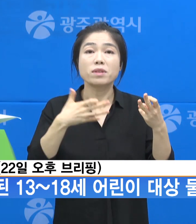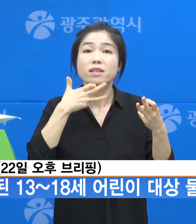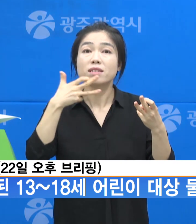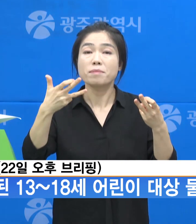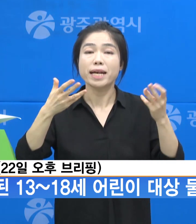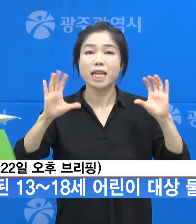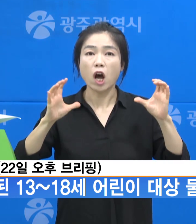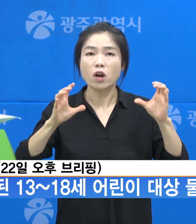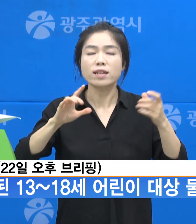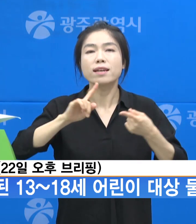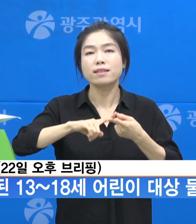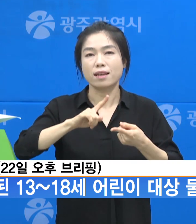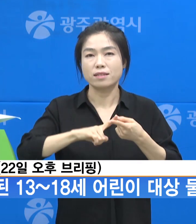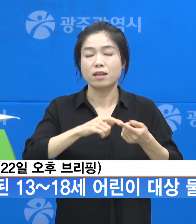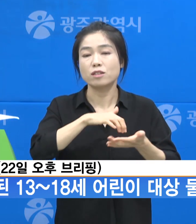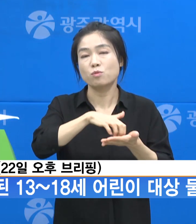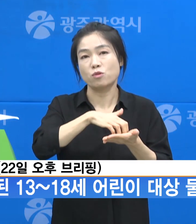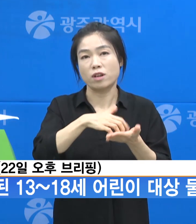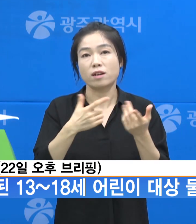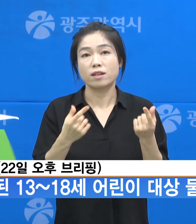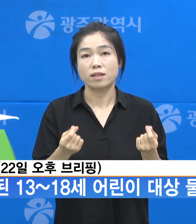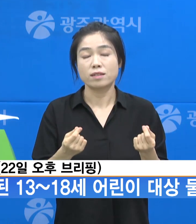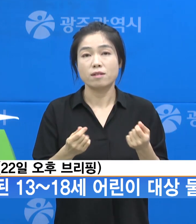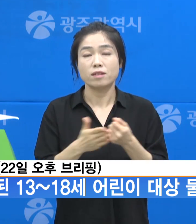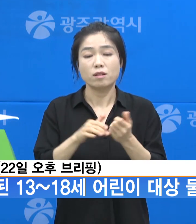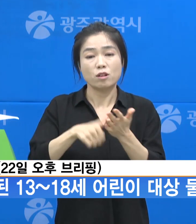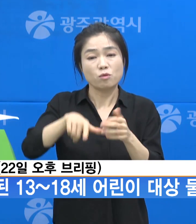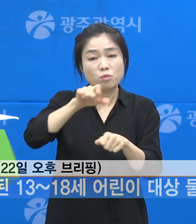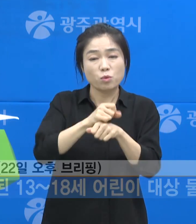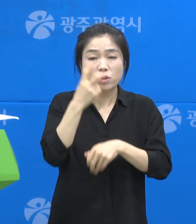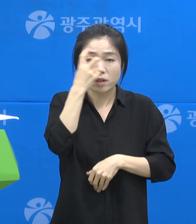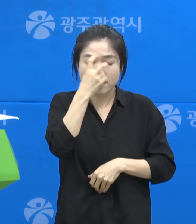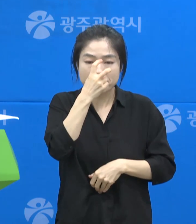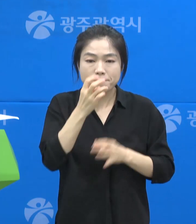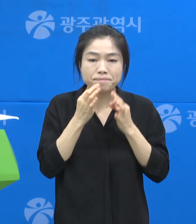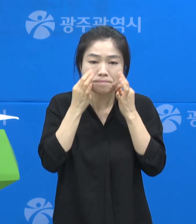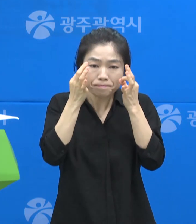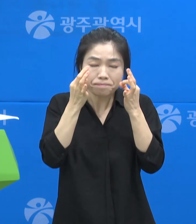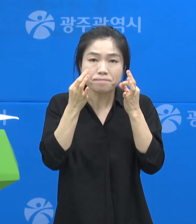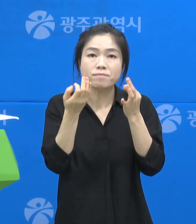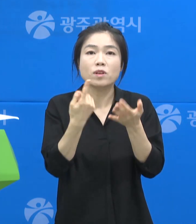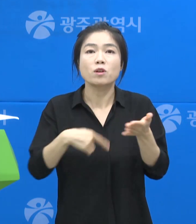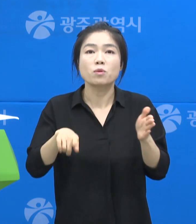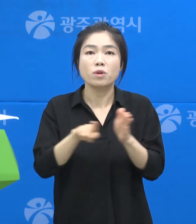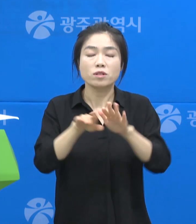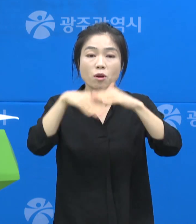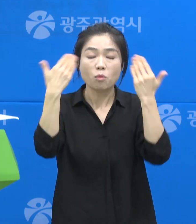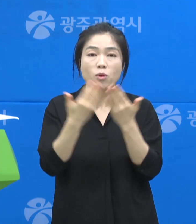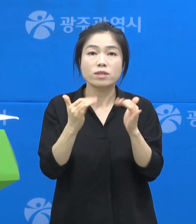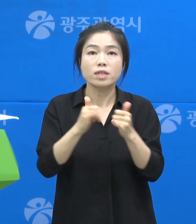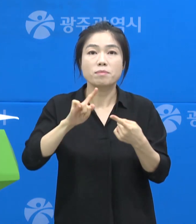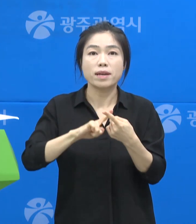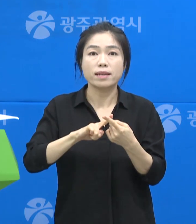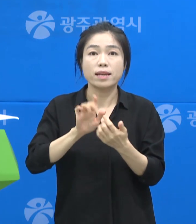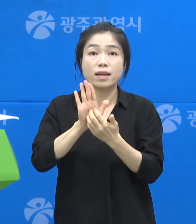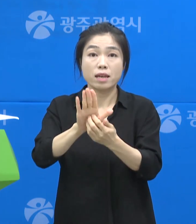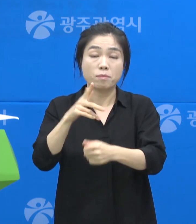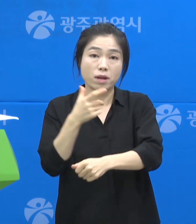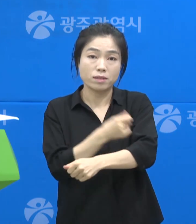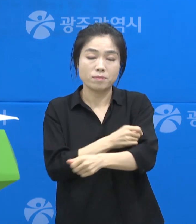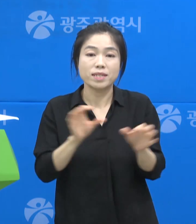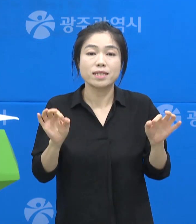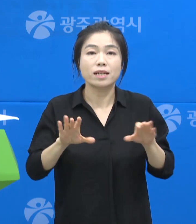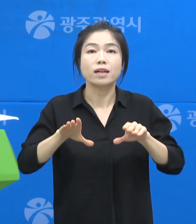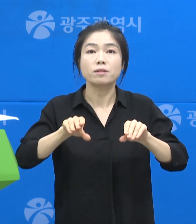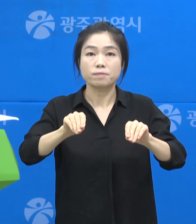어린이 대상의 물량입니다. 품질 검증에 만전을 기하기 위하여 전체 대상자에 대한 예방접종을